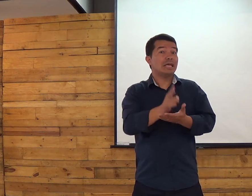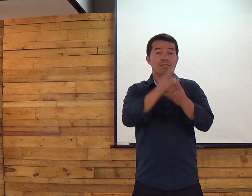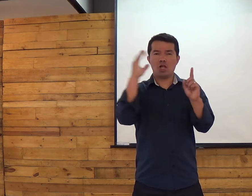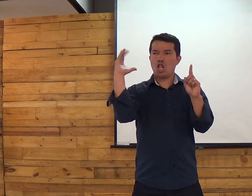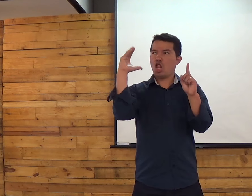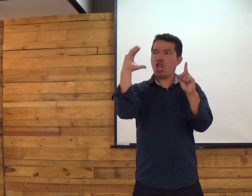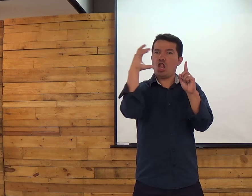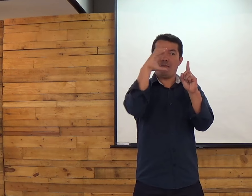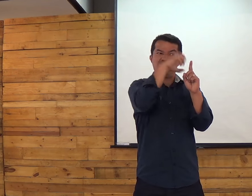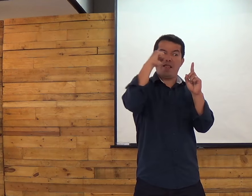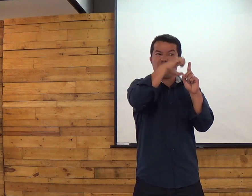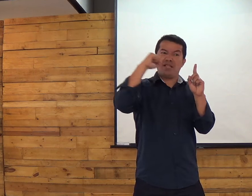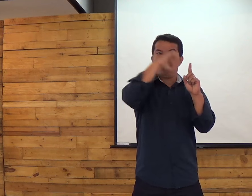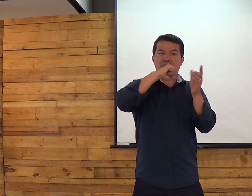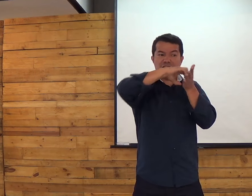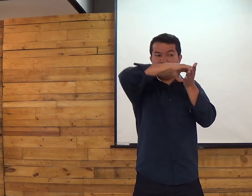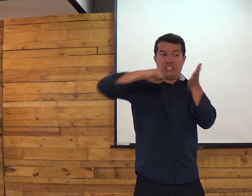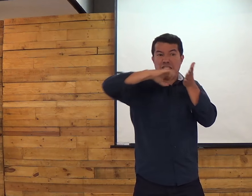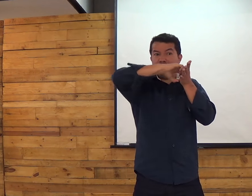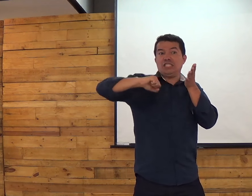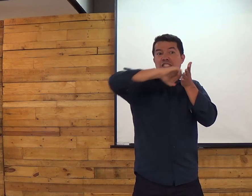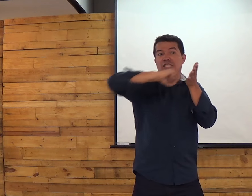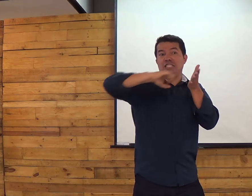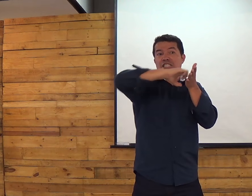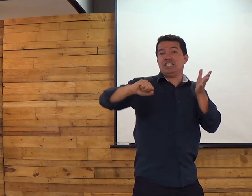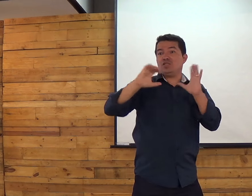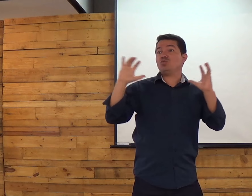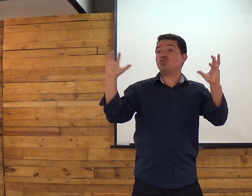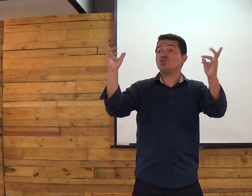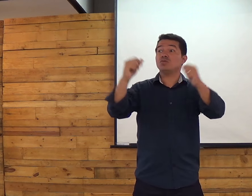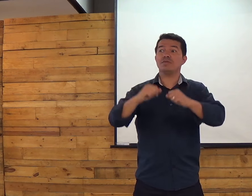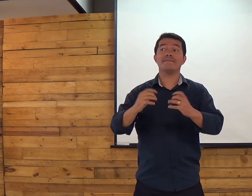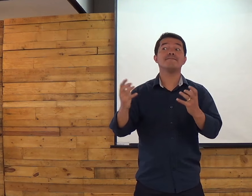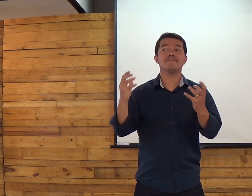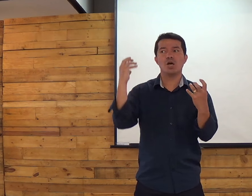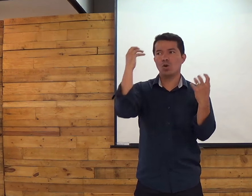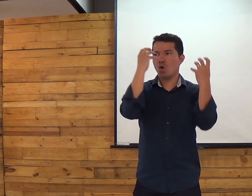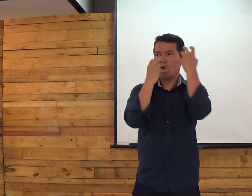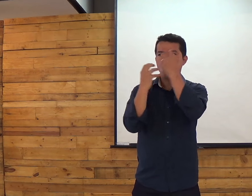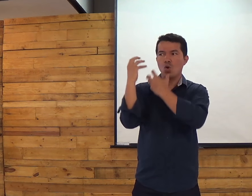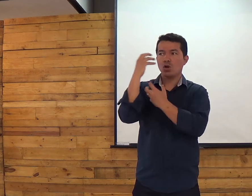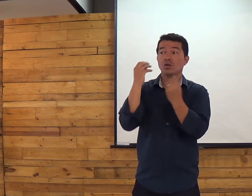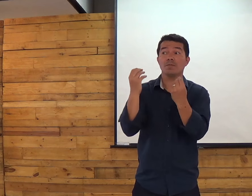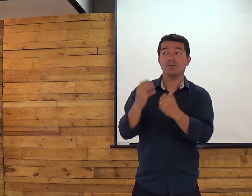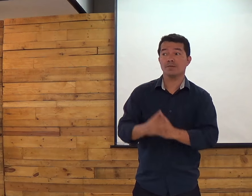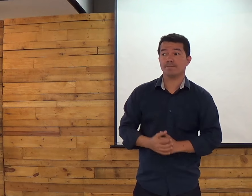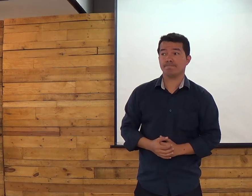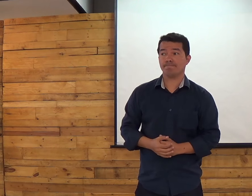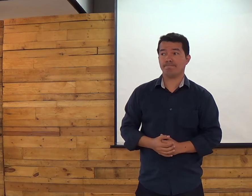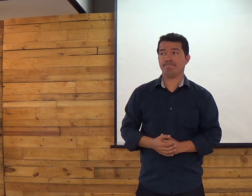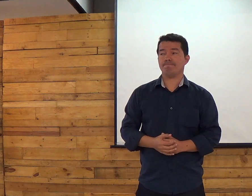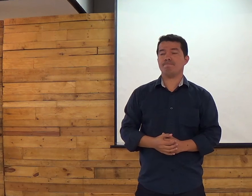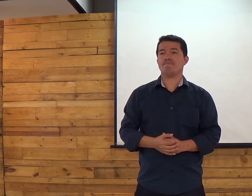Um pássaro consegue seduzir e arrancar as coisas da sua vida?